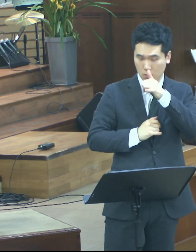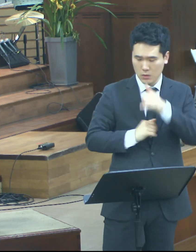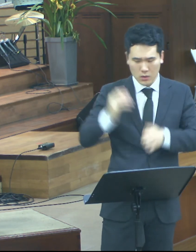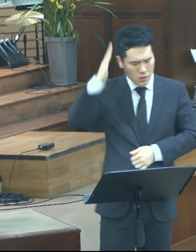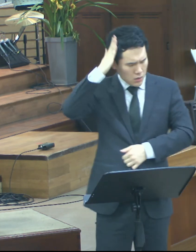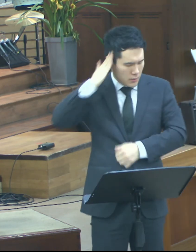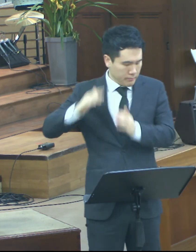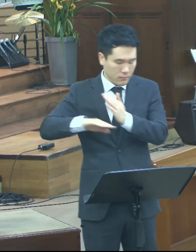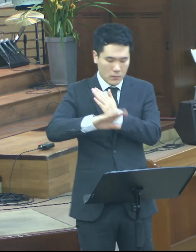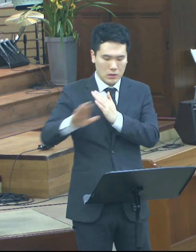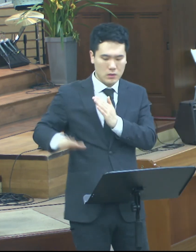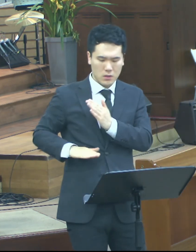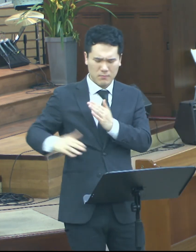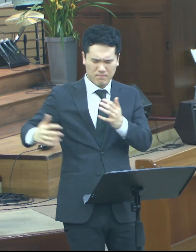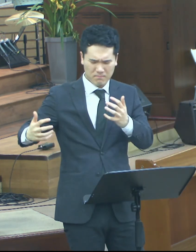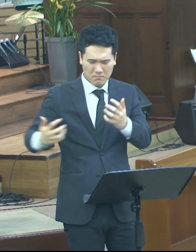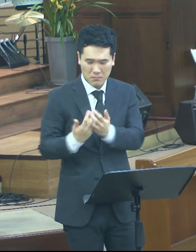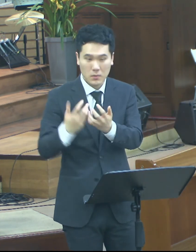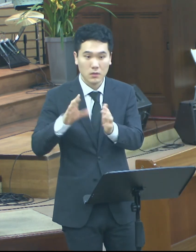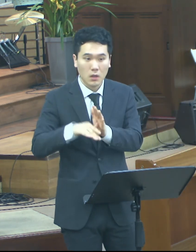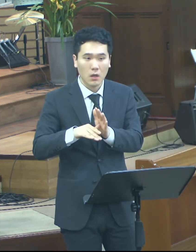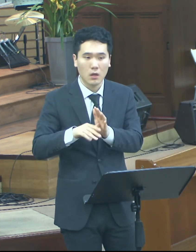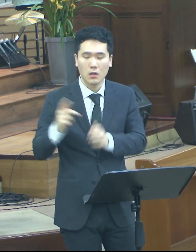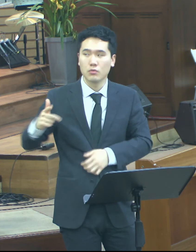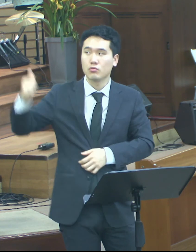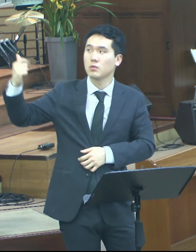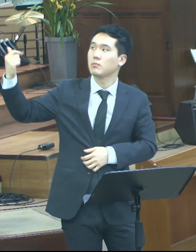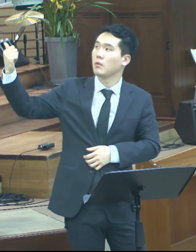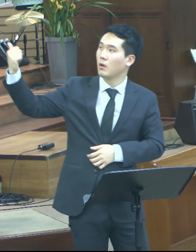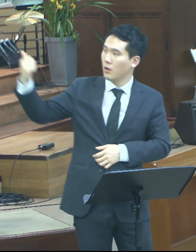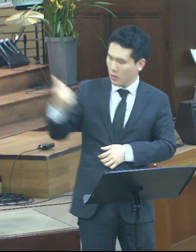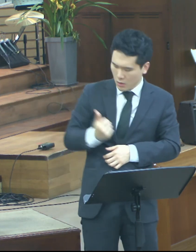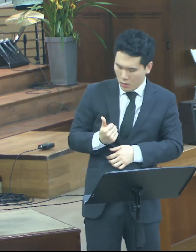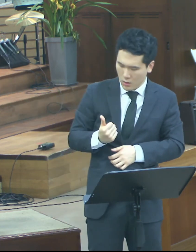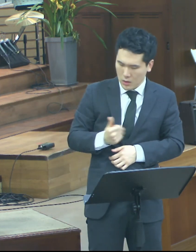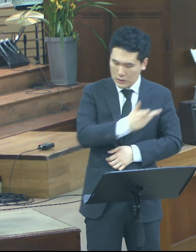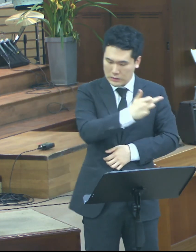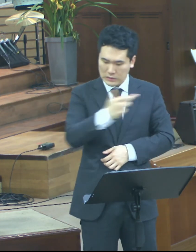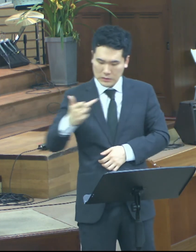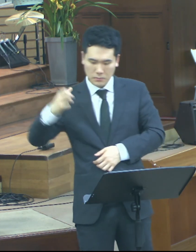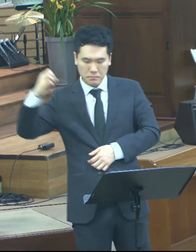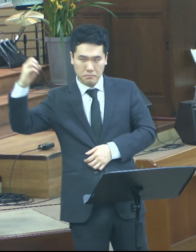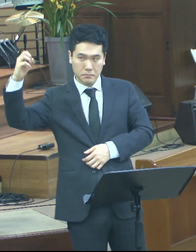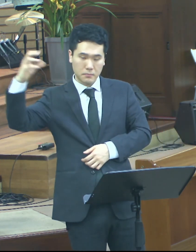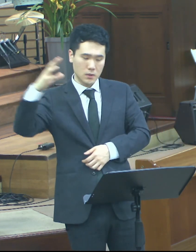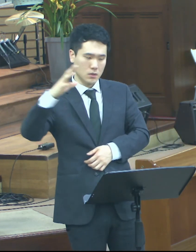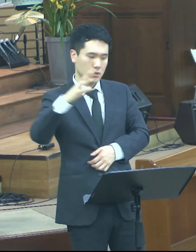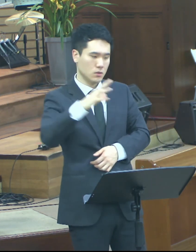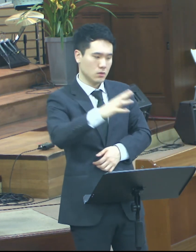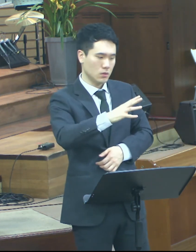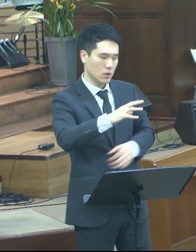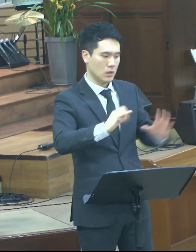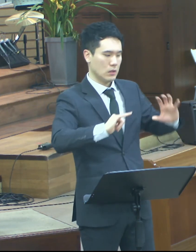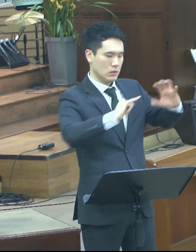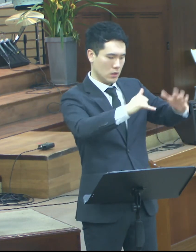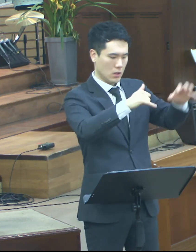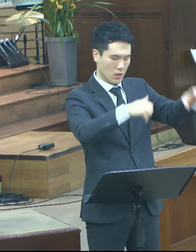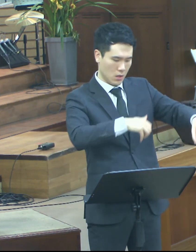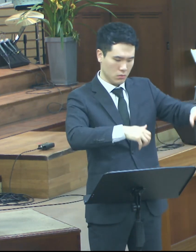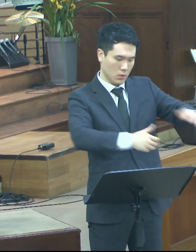그늘이 가득했을 때 주님이 왔을 때 빛이 되셔서, 큰 빛이 되셔서 세상 가운데 소망을 주시고 교회를 세우시고 시대를